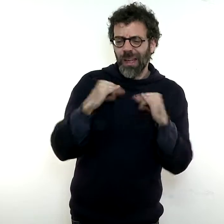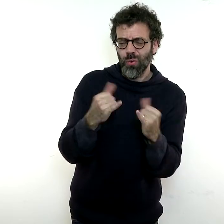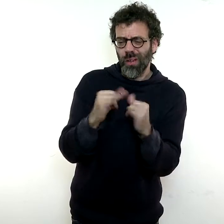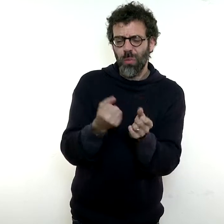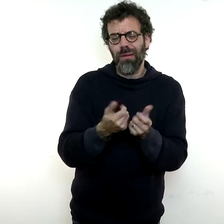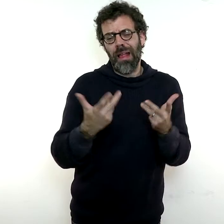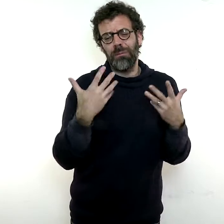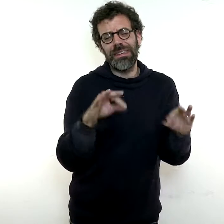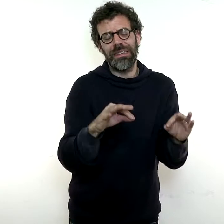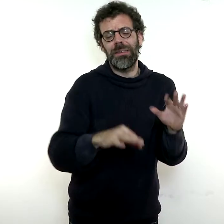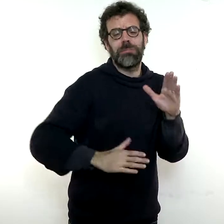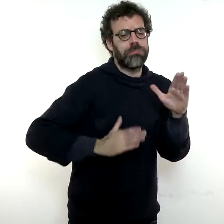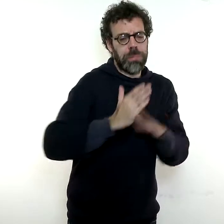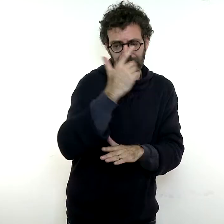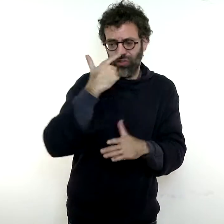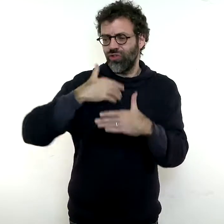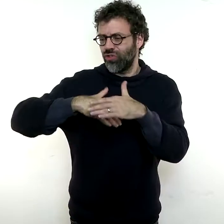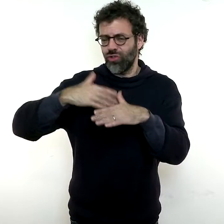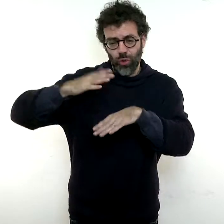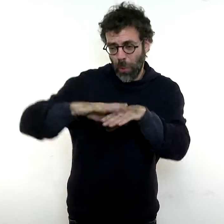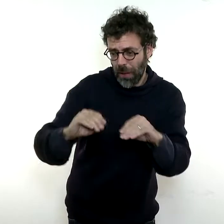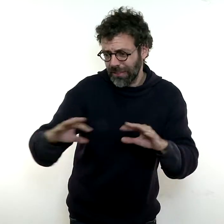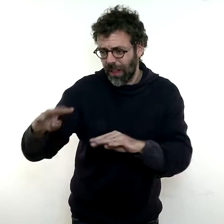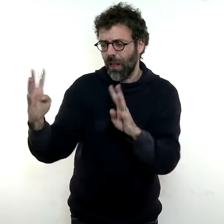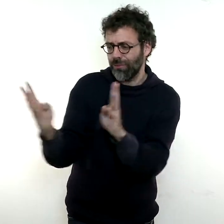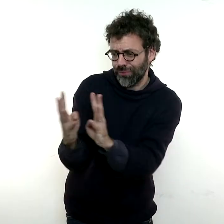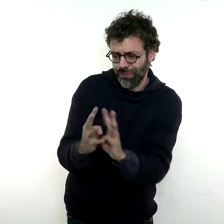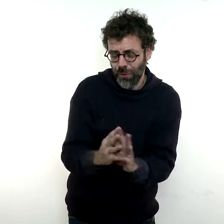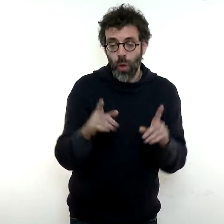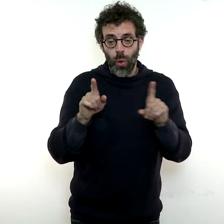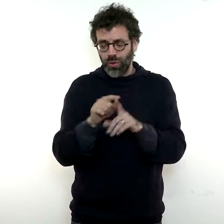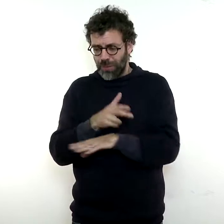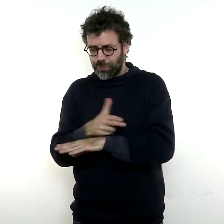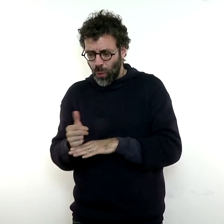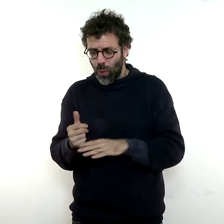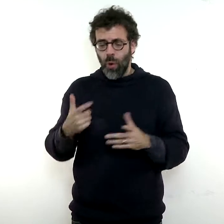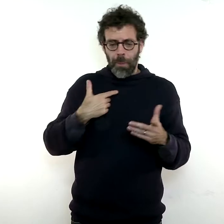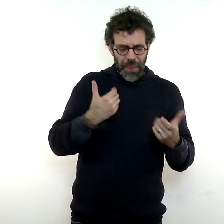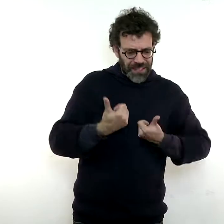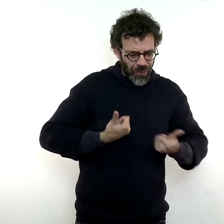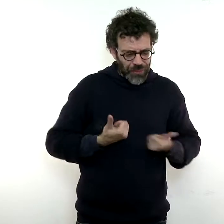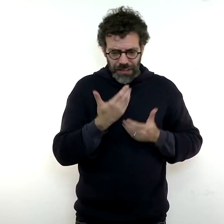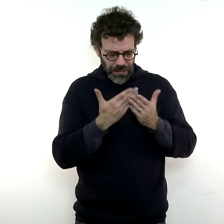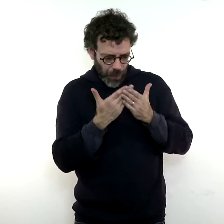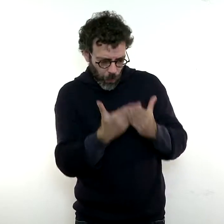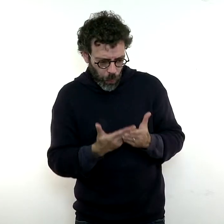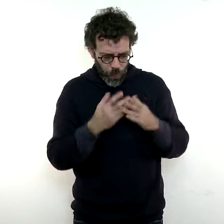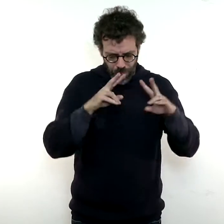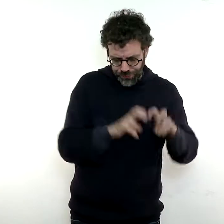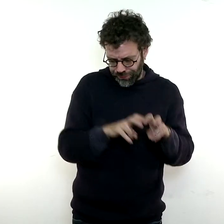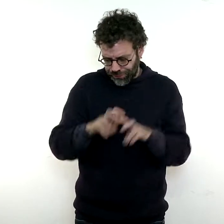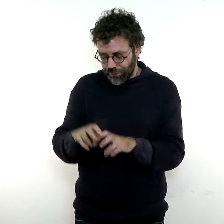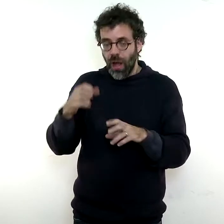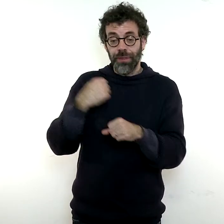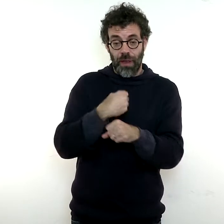les services, les espaces verts sont venus nous joindre, les services des sports sont venus nous joindre, on a étudié les services régulièrement. Donc vraiment, c'est un travail de concertation et